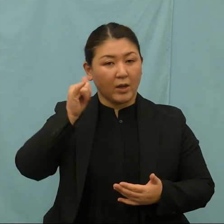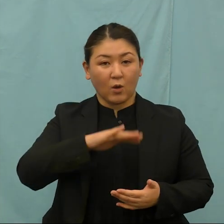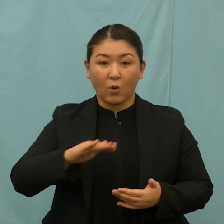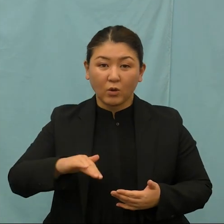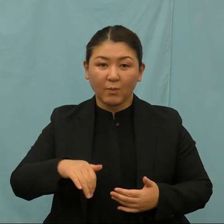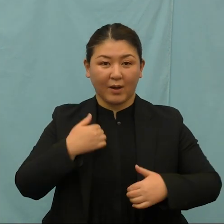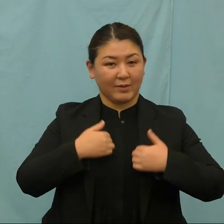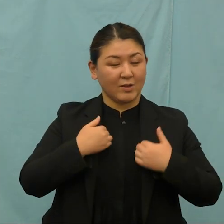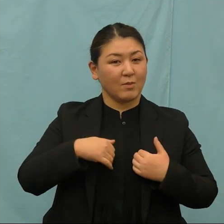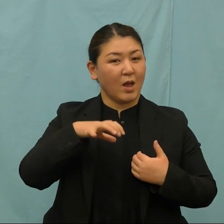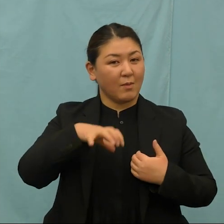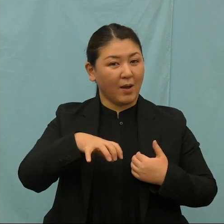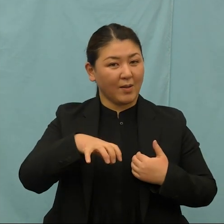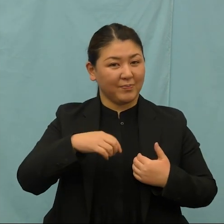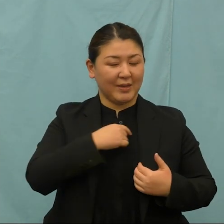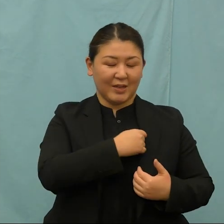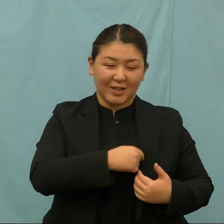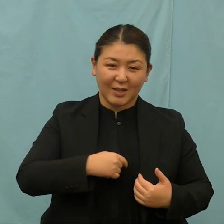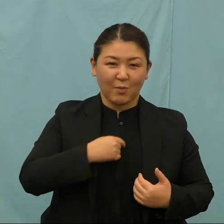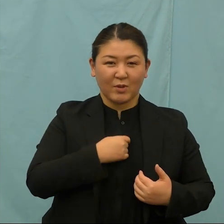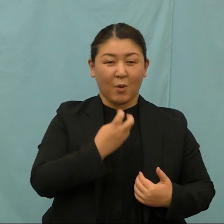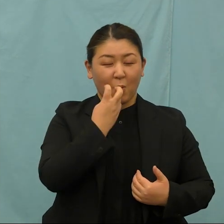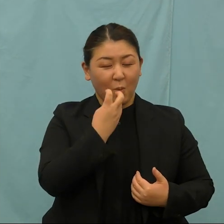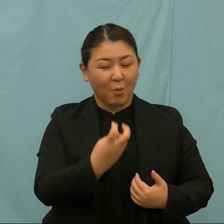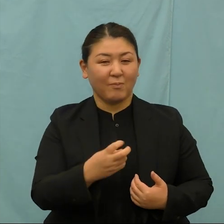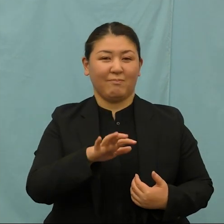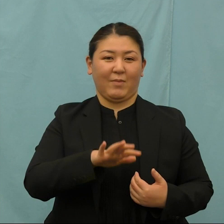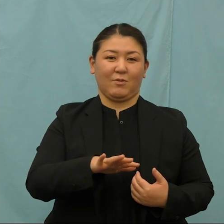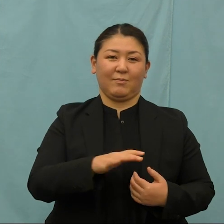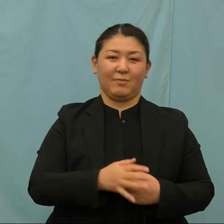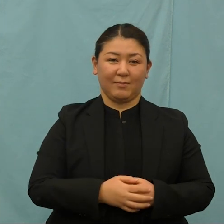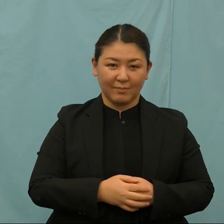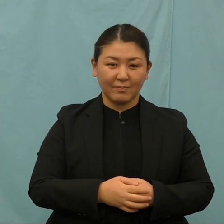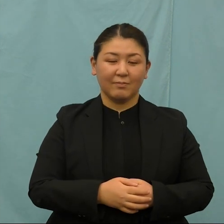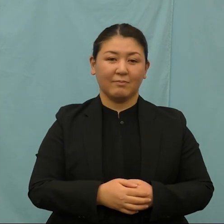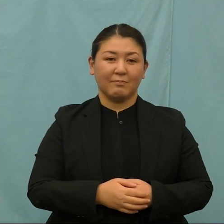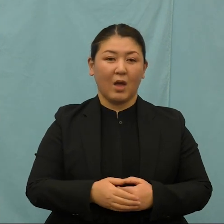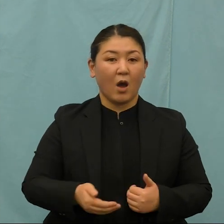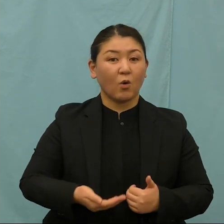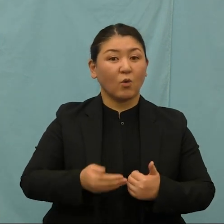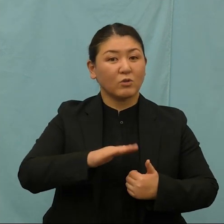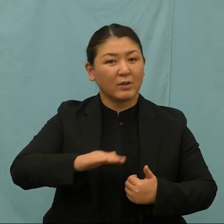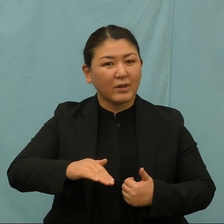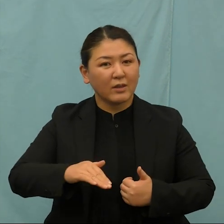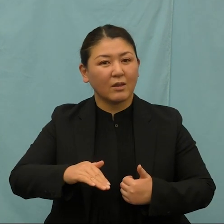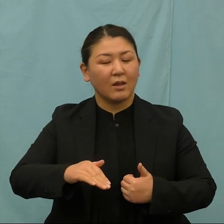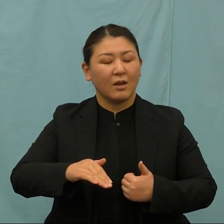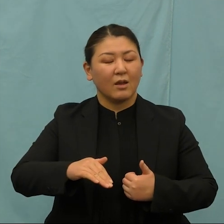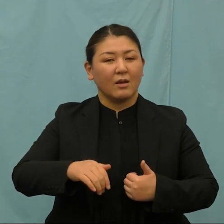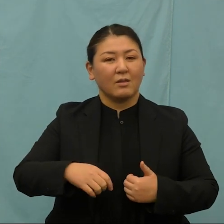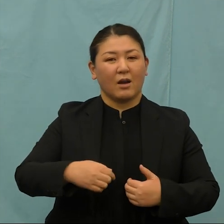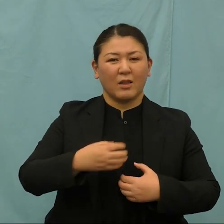親子の憩いの場であり、ほっと一息できる場所です。育児の不